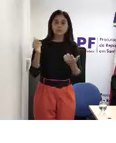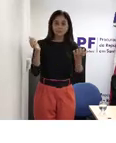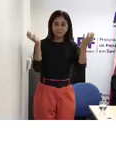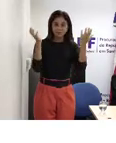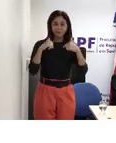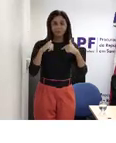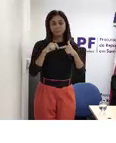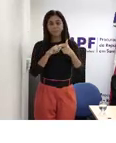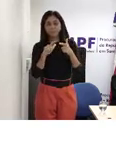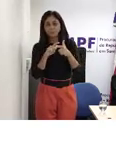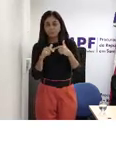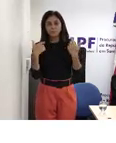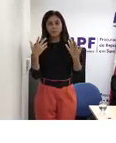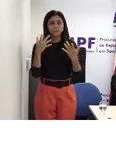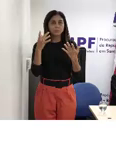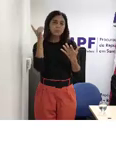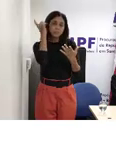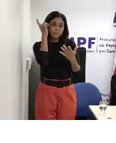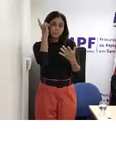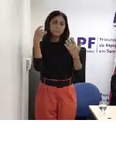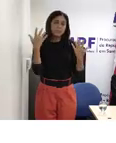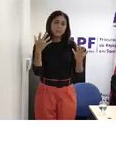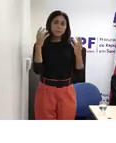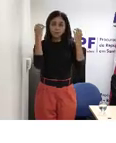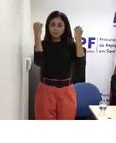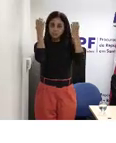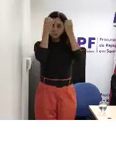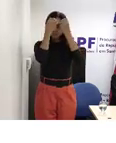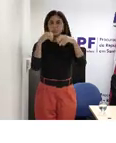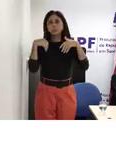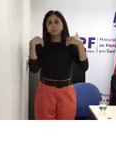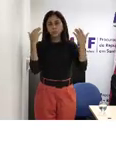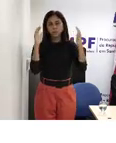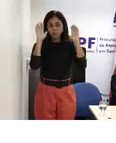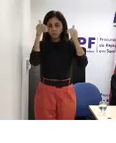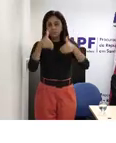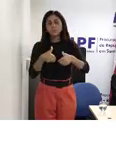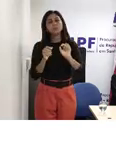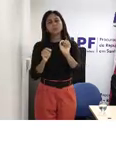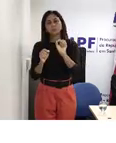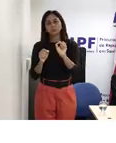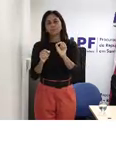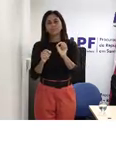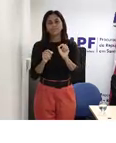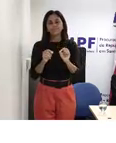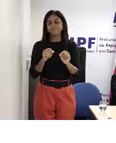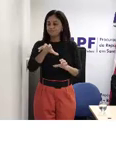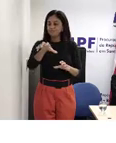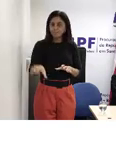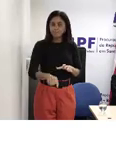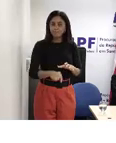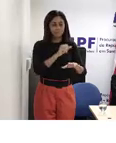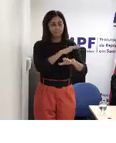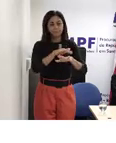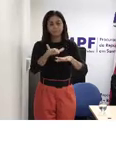se der tempo vou contar para vocês muito intrigante bom foi que aconteceu aqui as